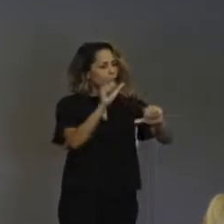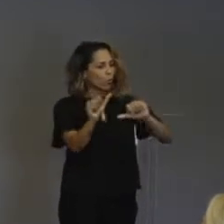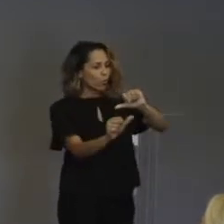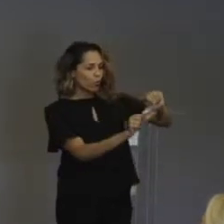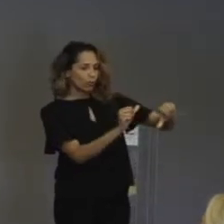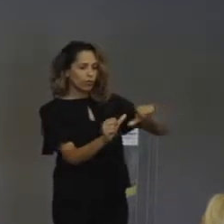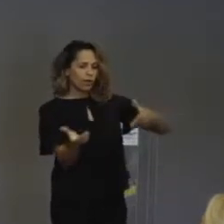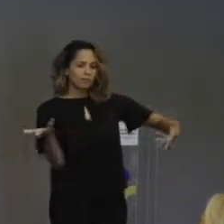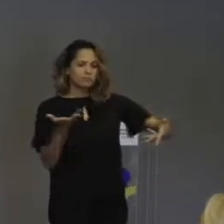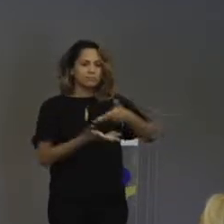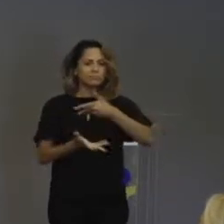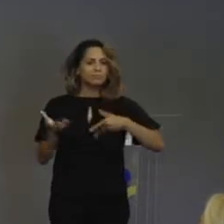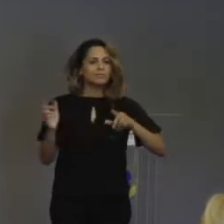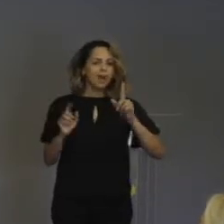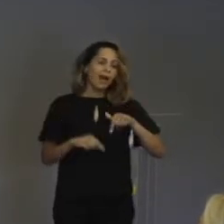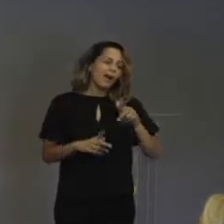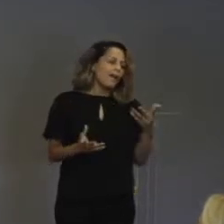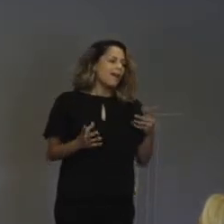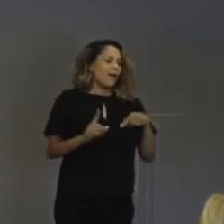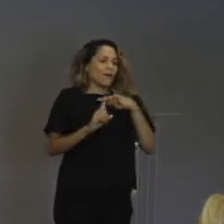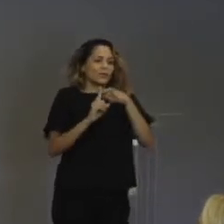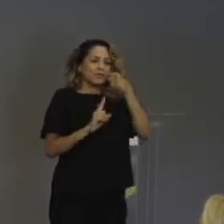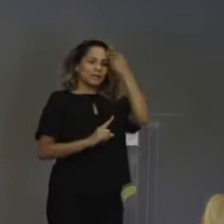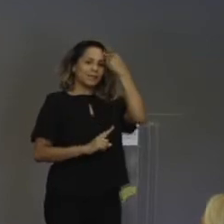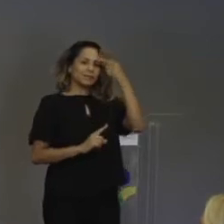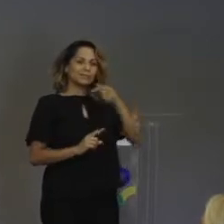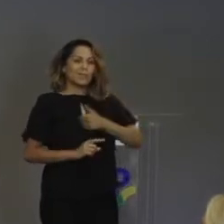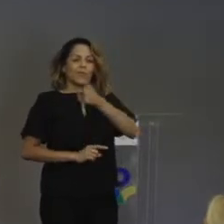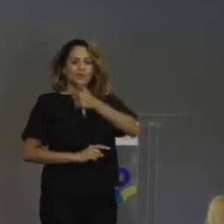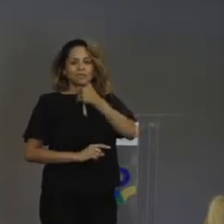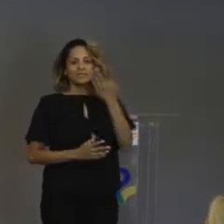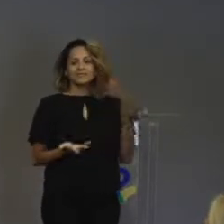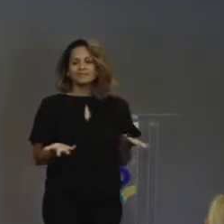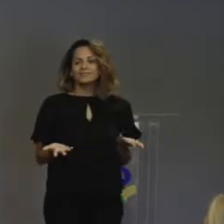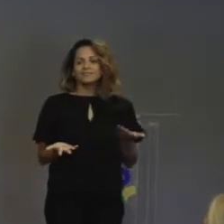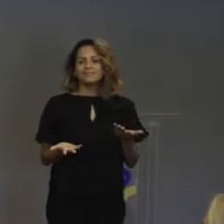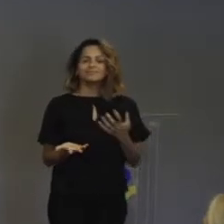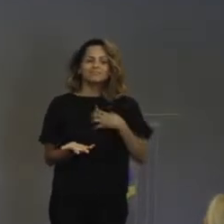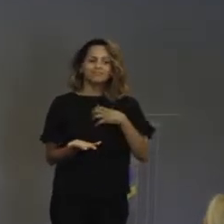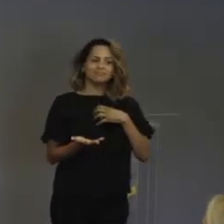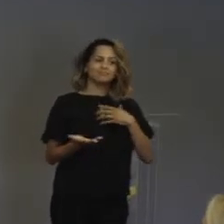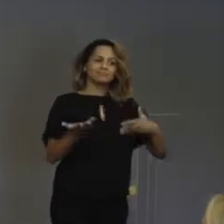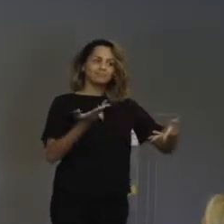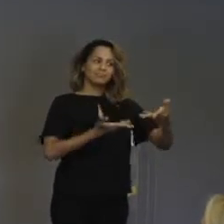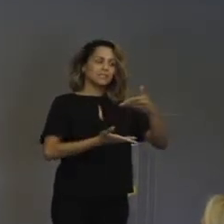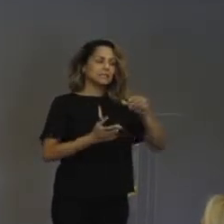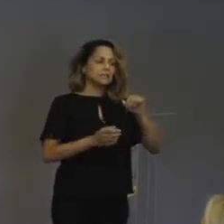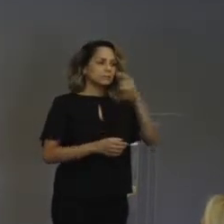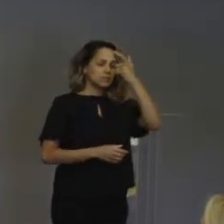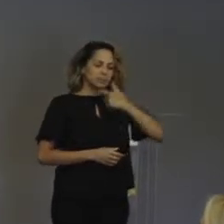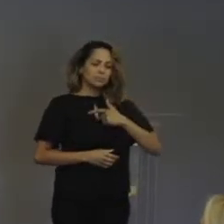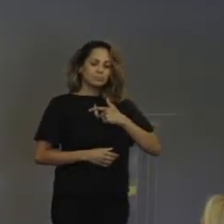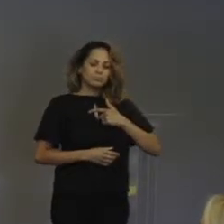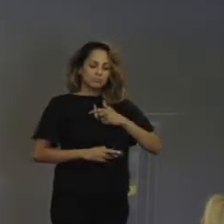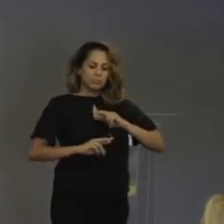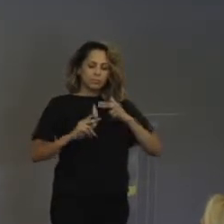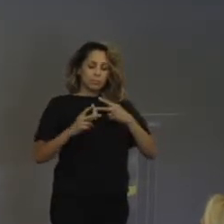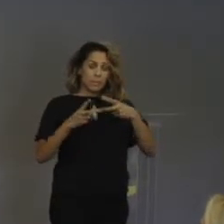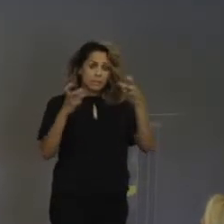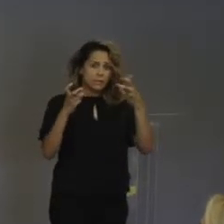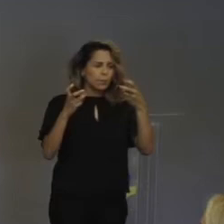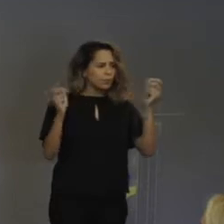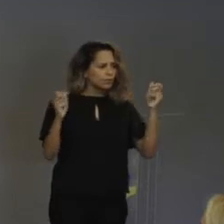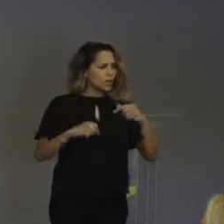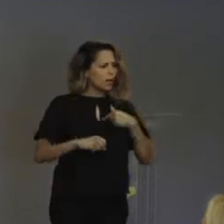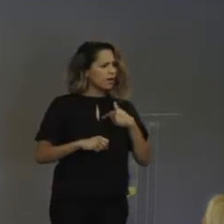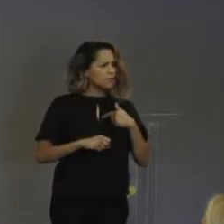otimista. É o mundo ao seu redor e bacana, né? Porque daí a gente vai na questão de ondas. Então, se a gente percebe que a gente vai fazer diferença, não me interessa a cidade inteira